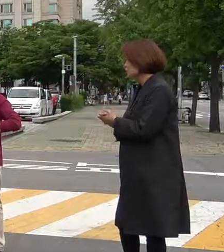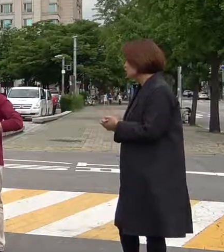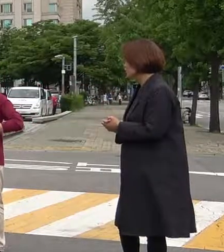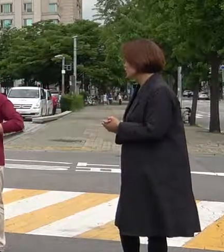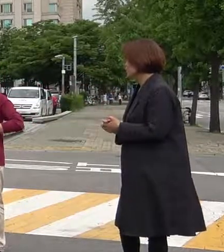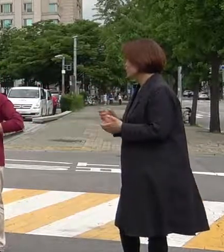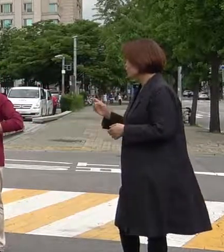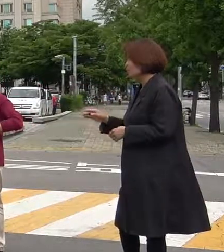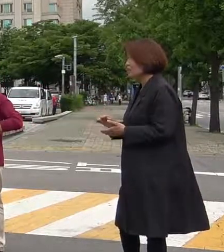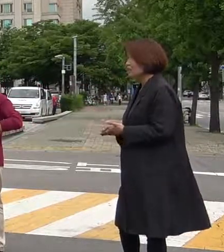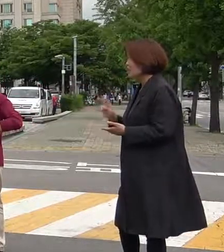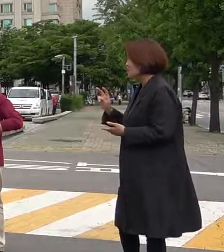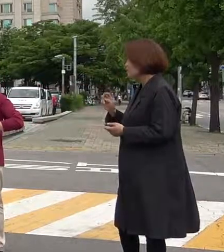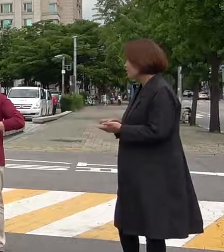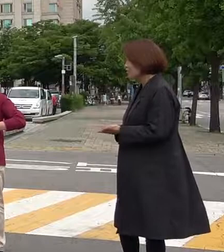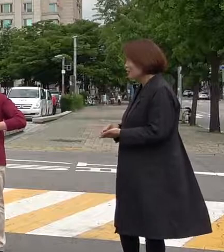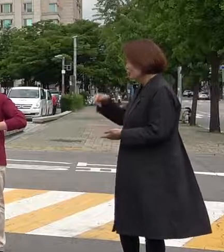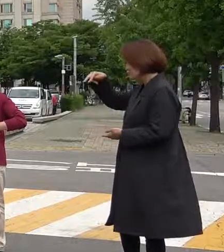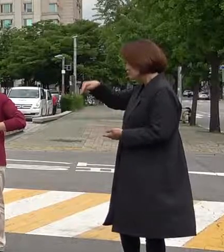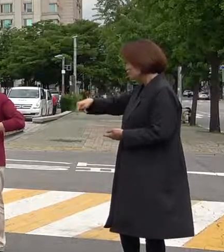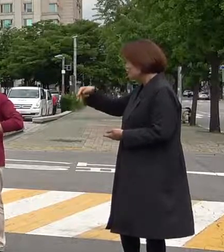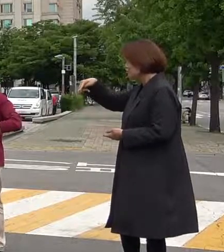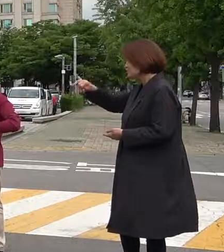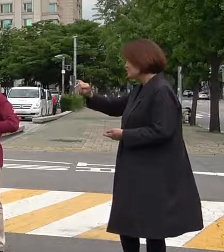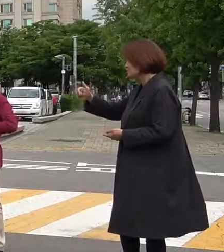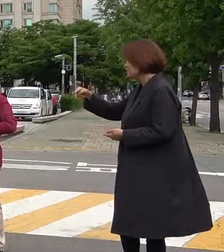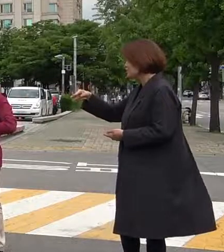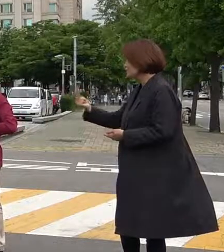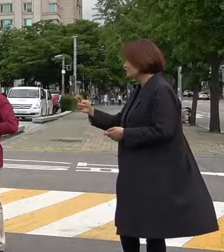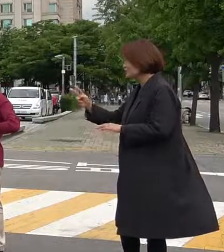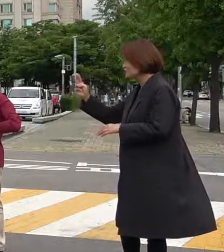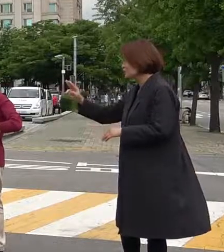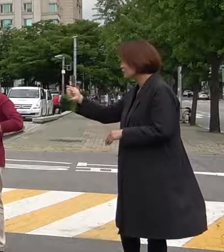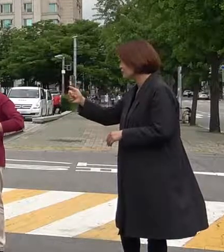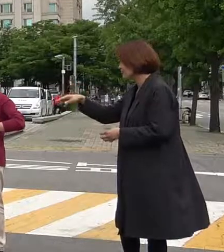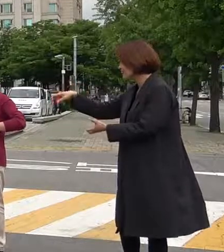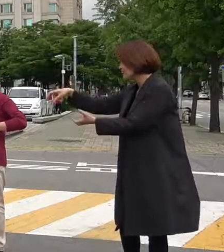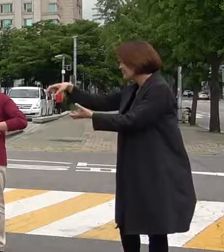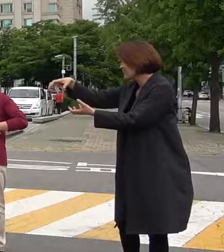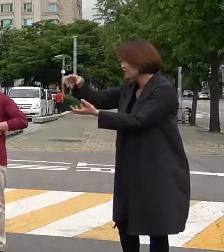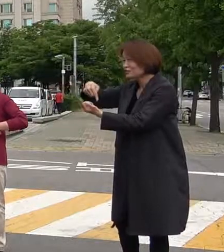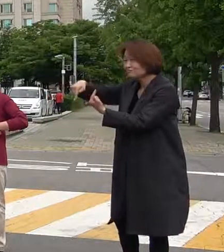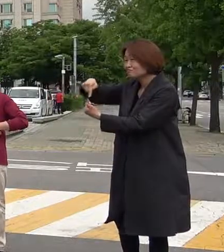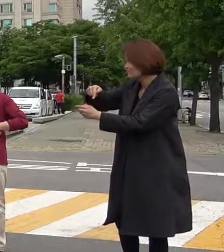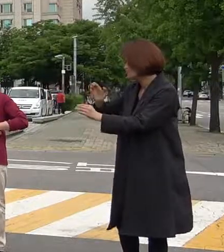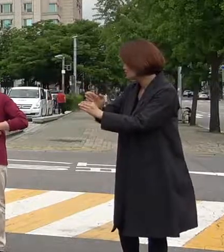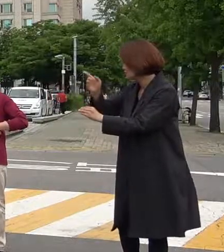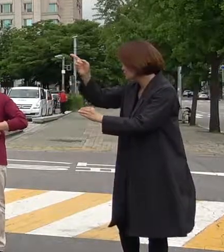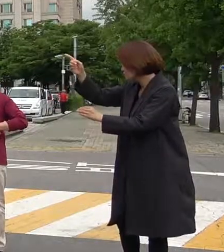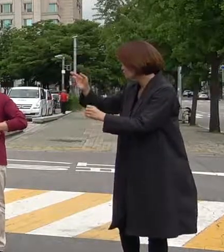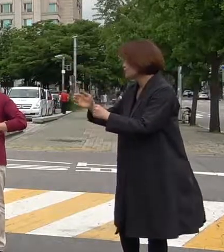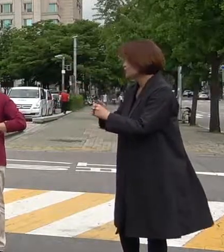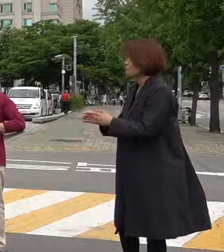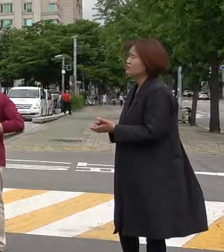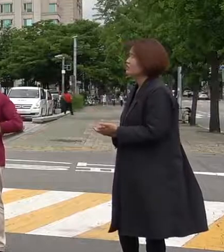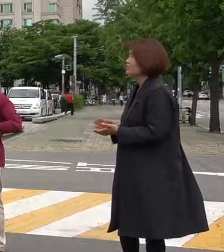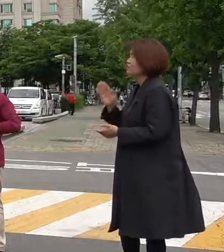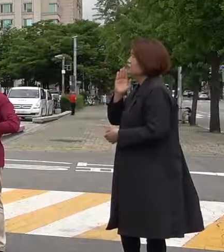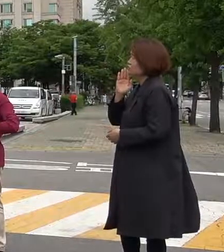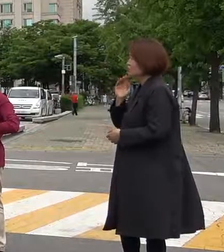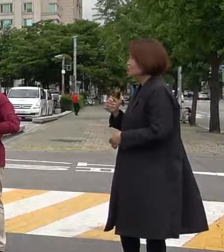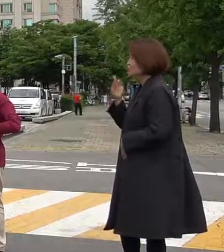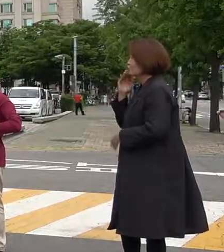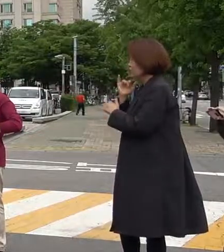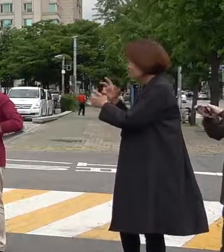뒤에 또 나올 것 같은데 수신료를 기본 지원으로 쓰고 있어서 KBS는 농인의 요구를 당연히 수용을 해야 되고